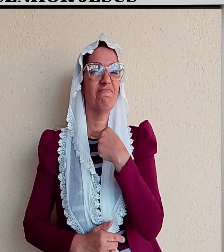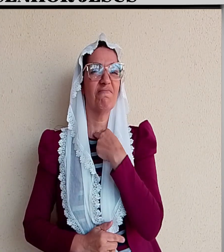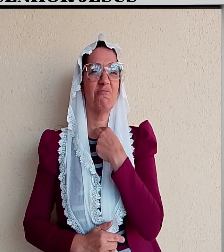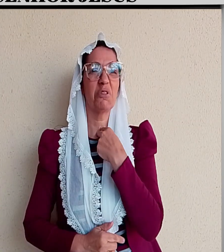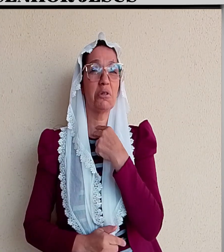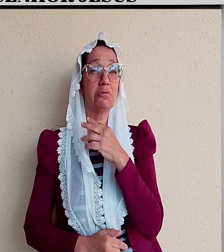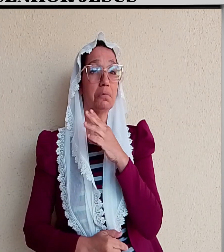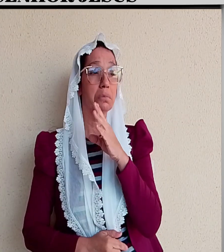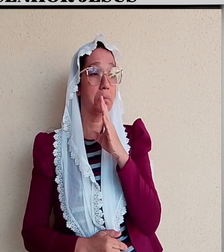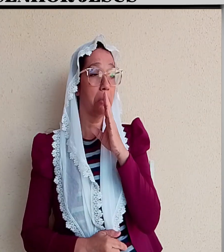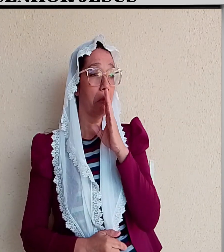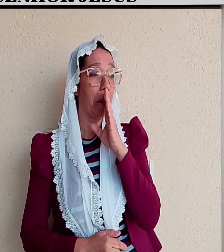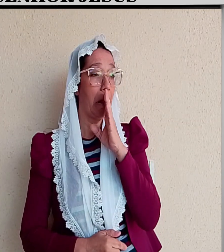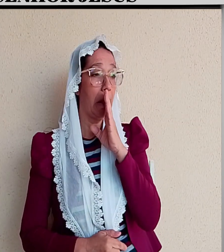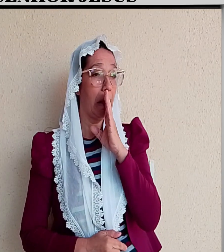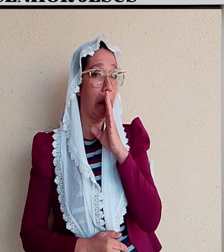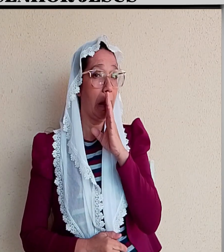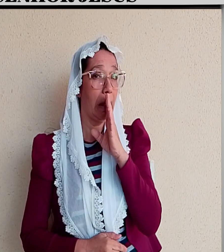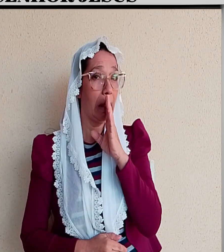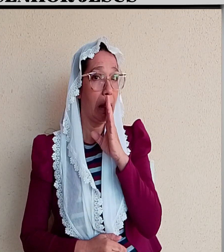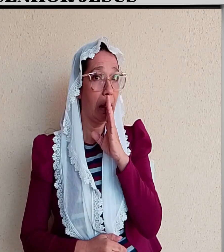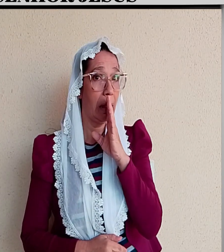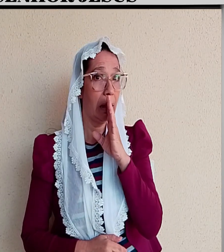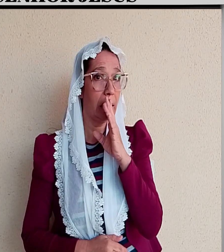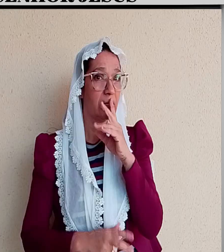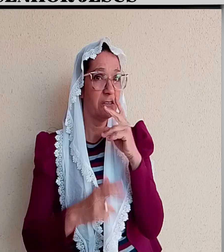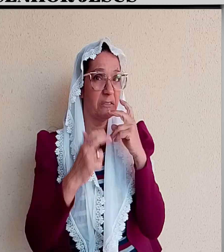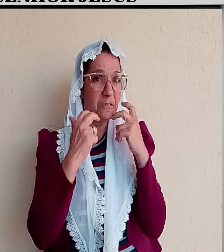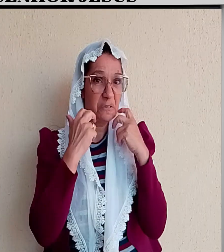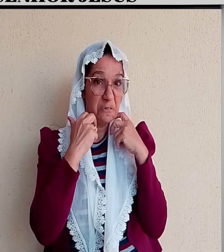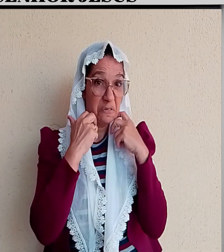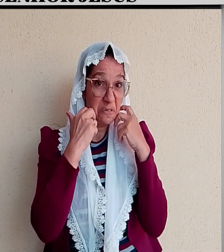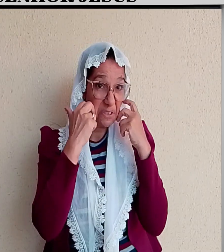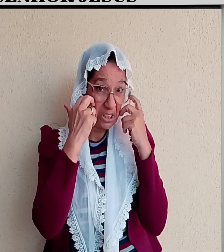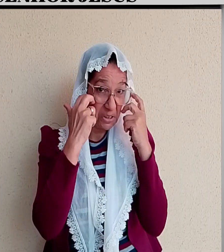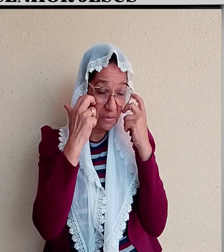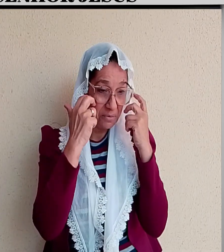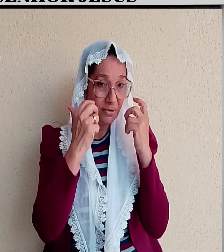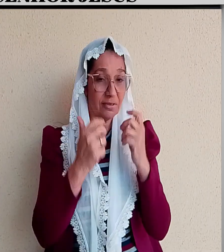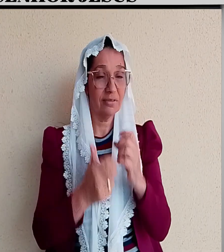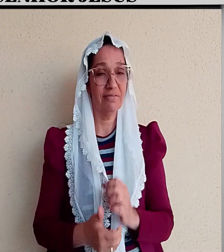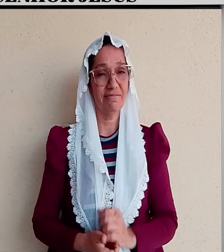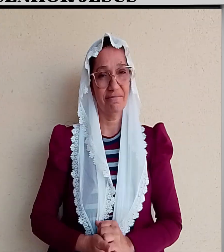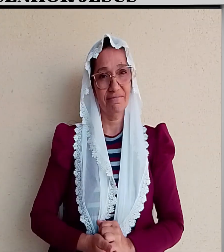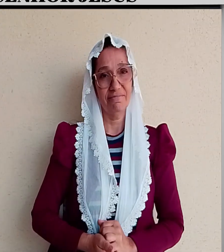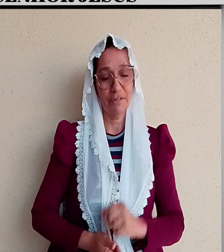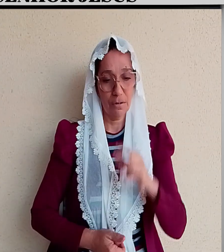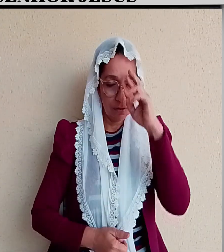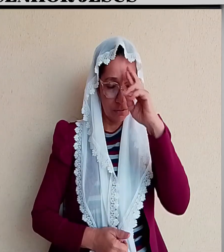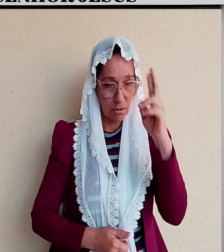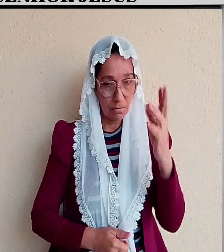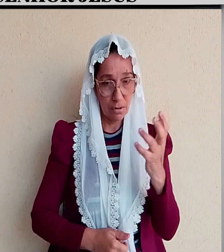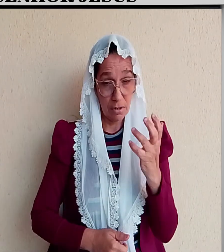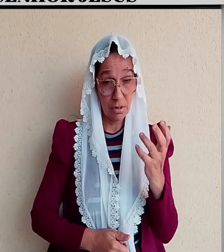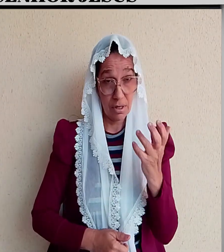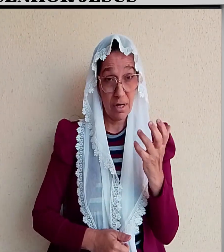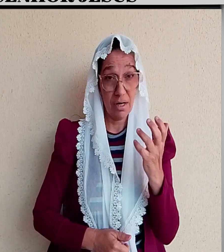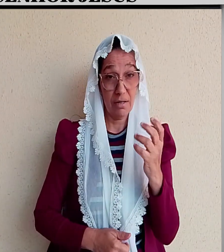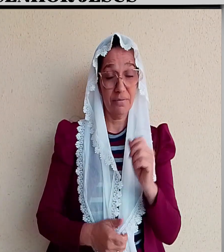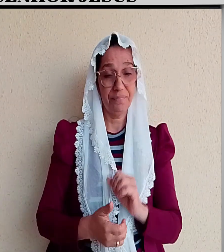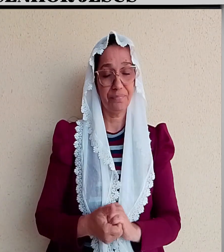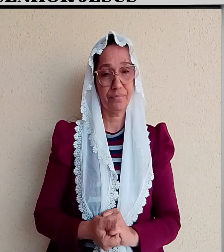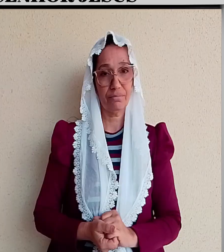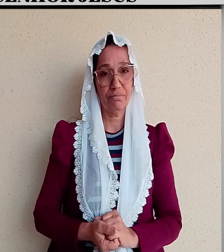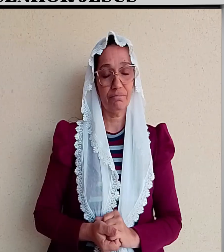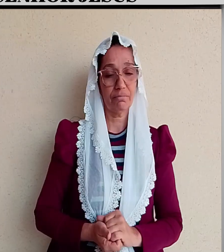Cristo. Aleluia, Jesus. Pregue esse evangelho que você está pregando. Eu quero saber quem é esse Messias, quem é esse